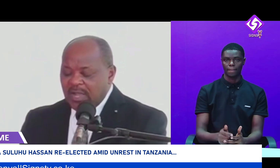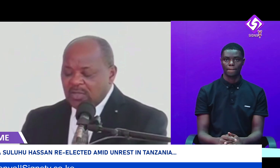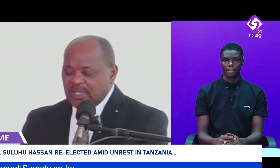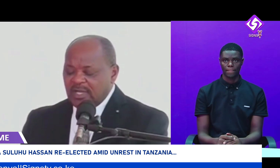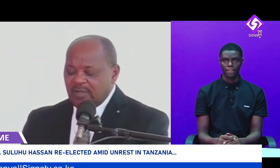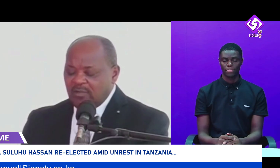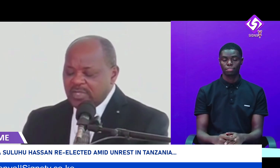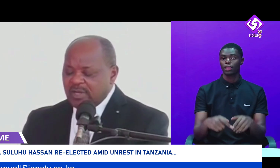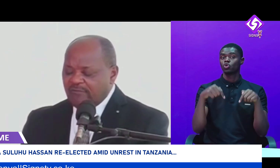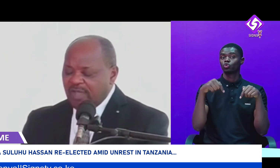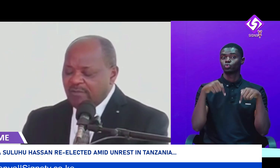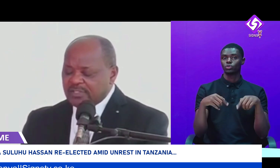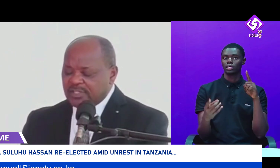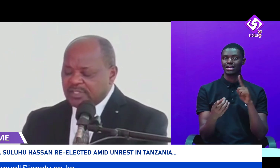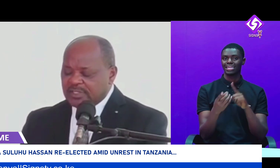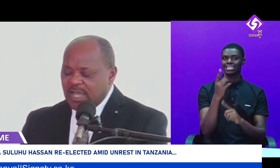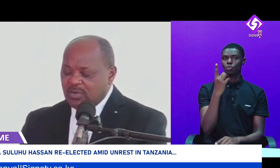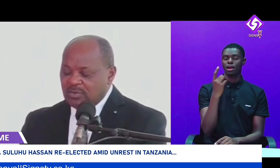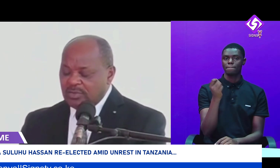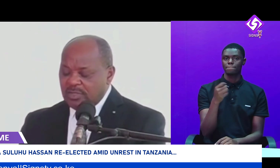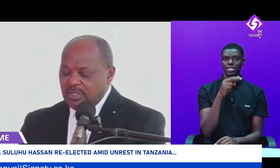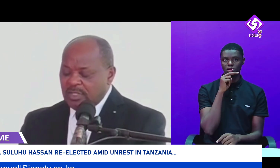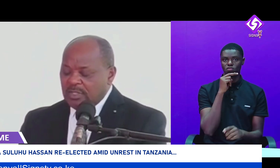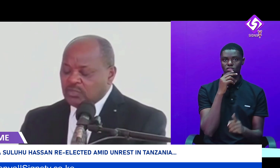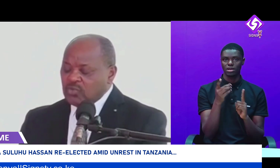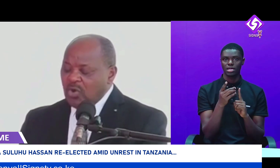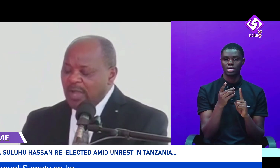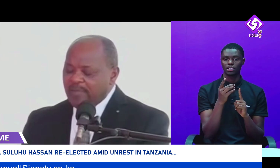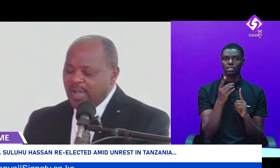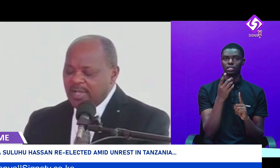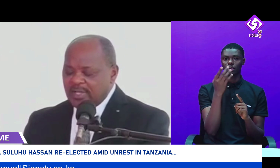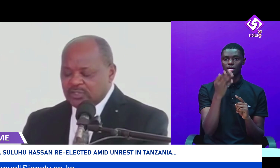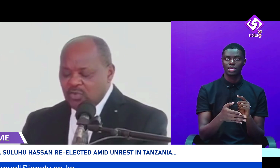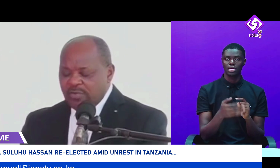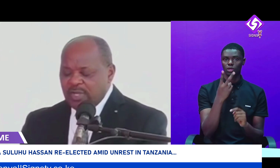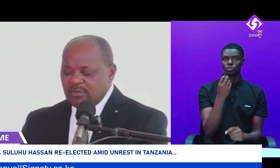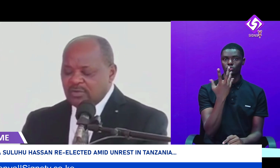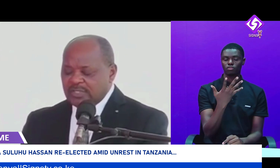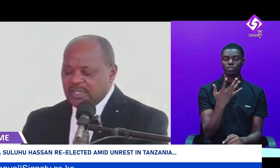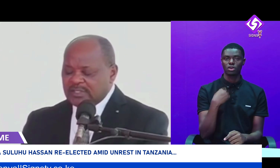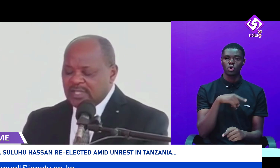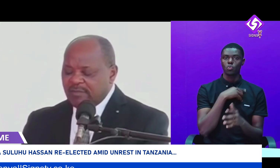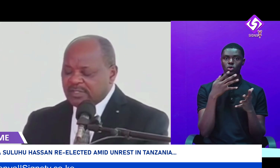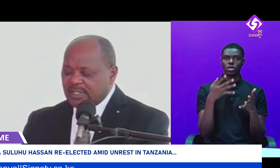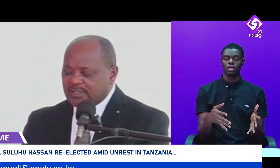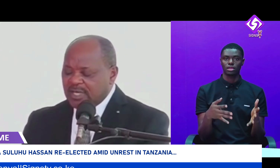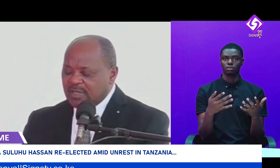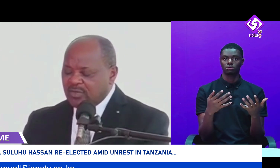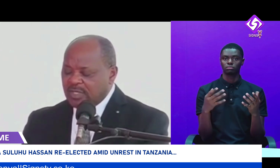Leo tarehe 1 Novemba 2025 tuko hapa ili tume kwa kuzingatia masharti ya